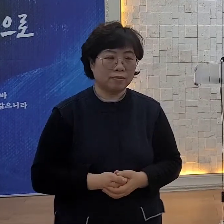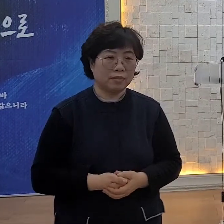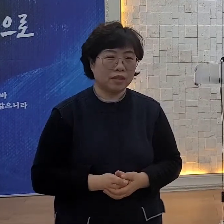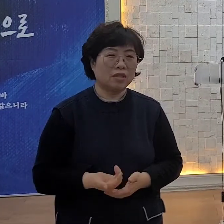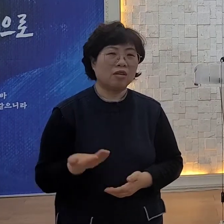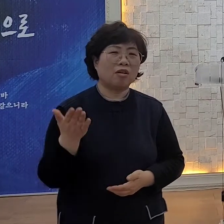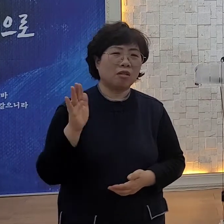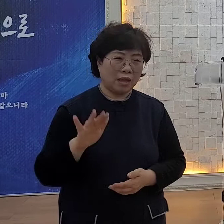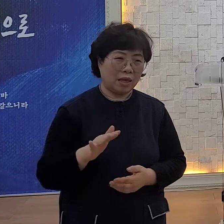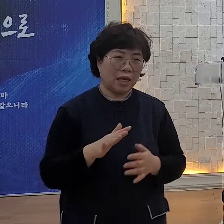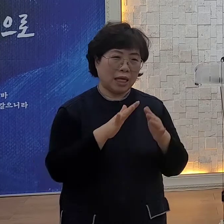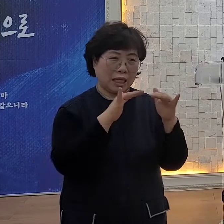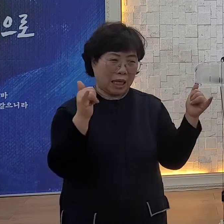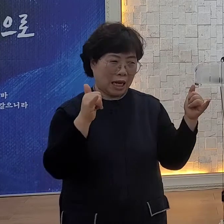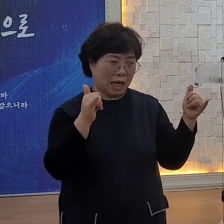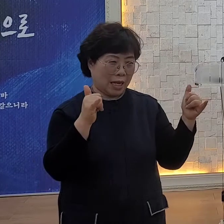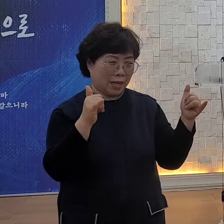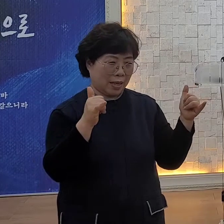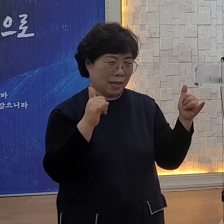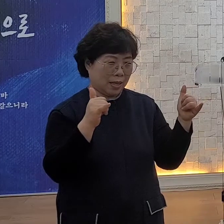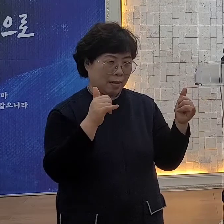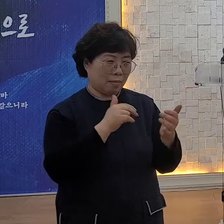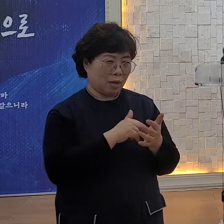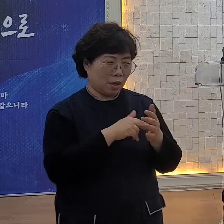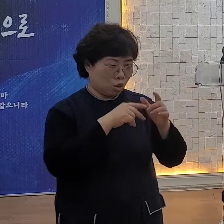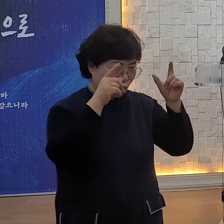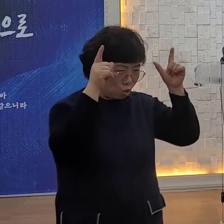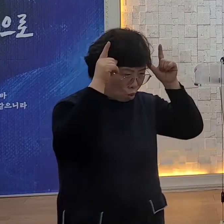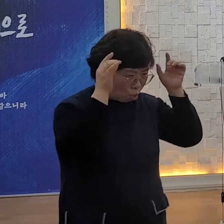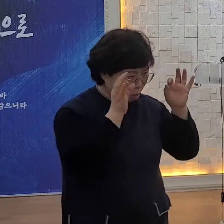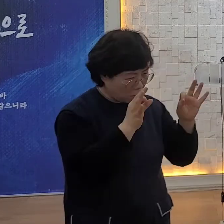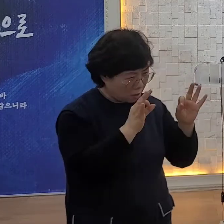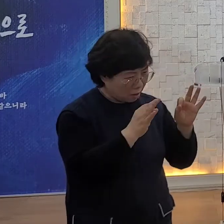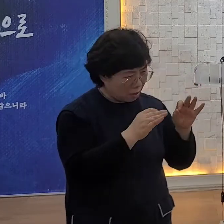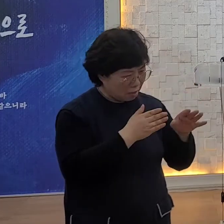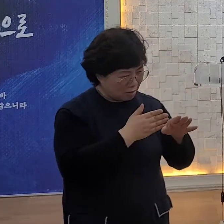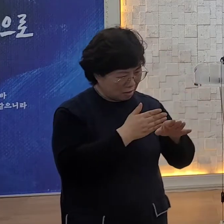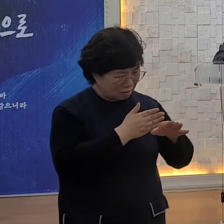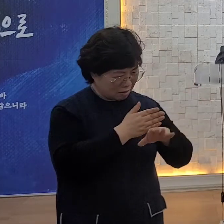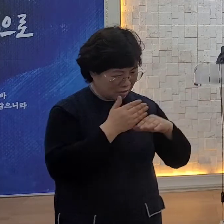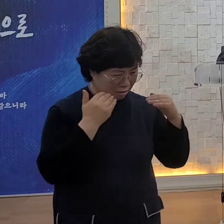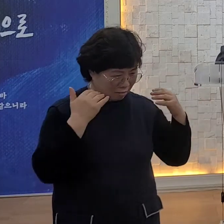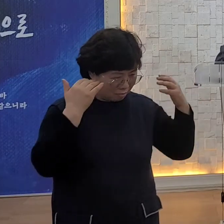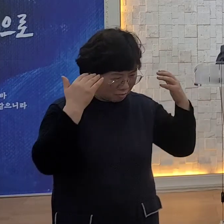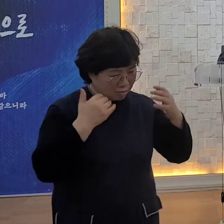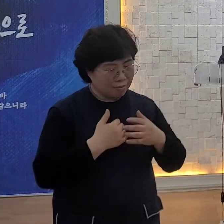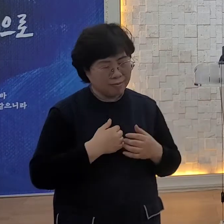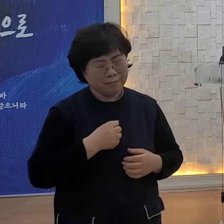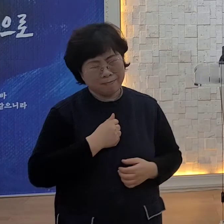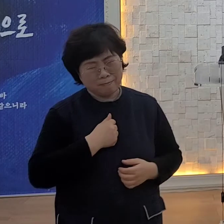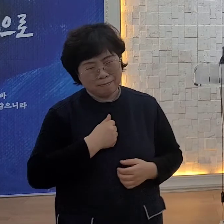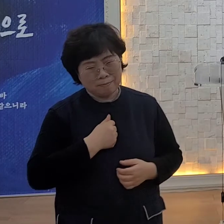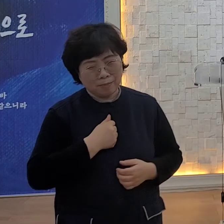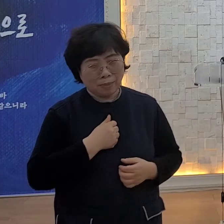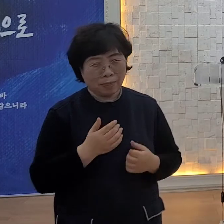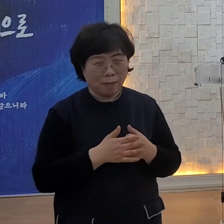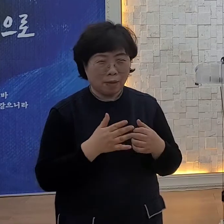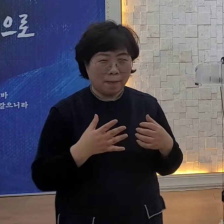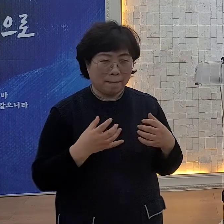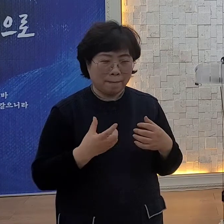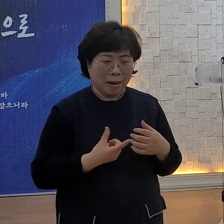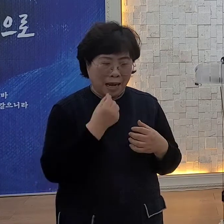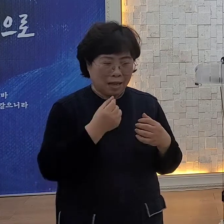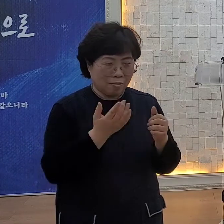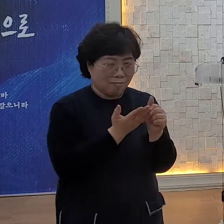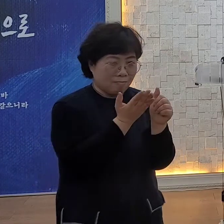인간이 이 소를 좀 빨리 키우고 싶어. 살을 찌워가지고 빨리 키워서 빨리 팔고 싶어.